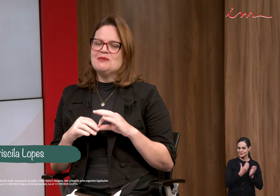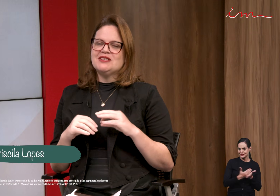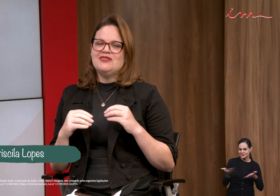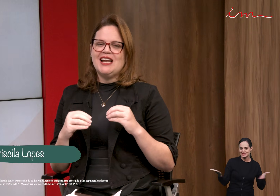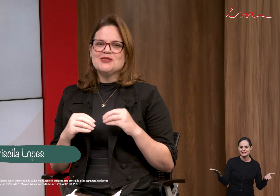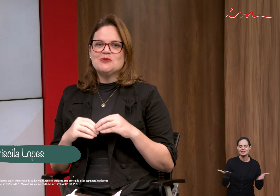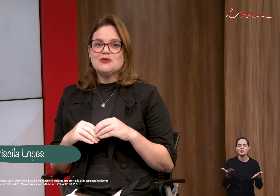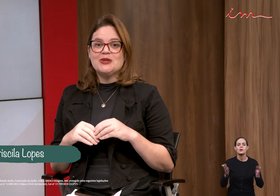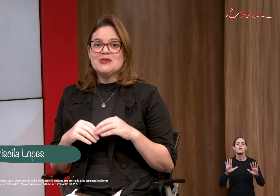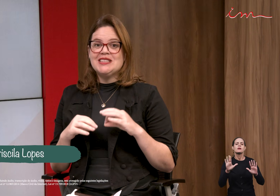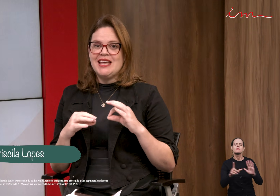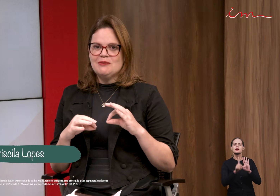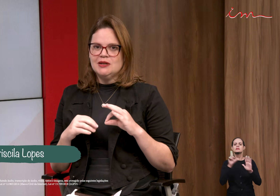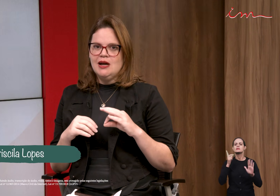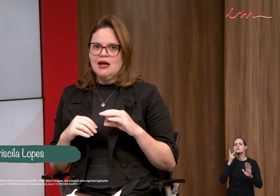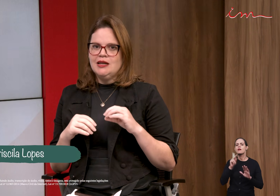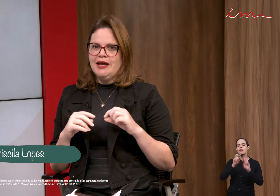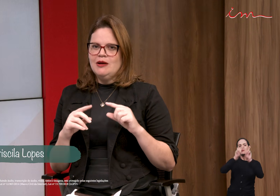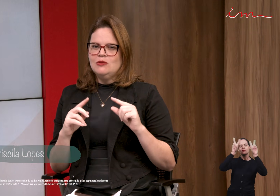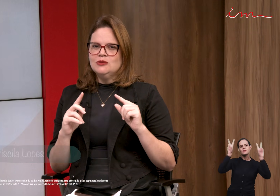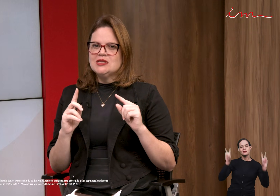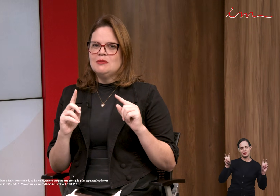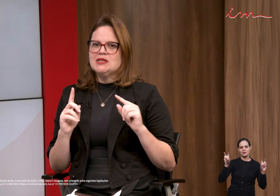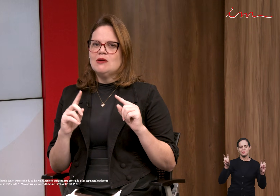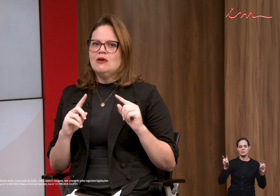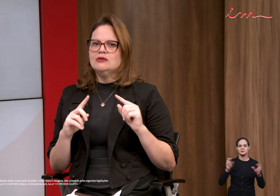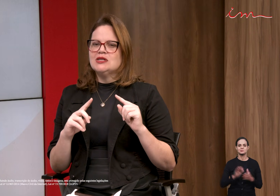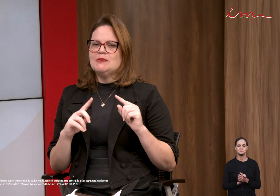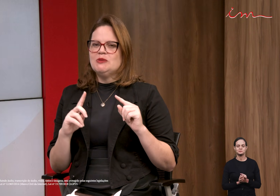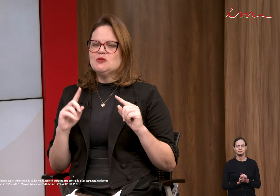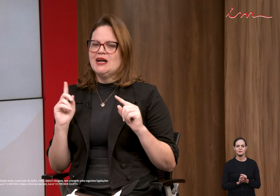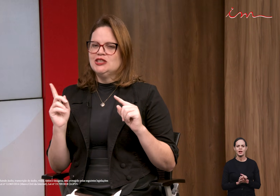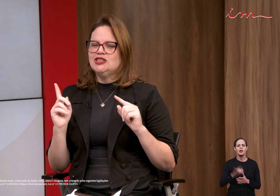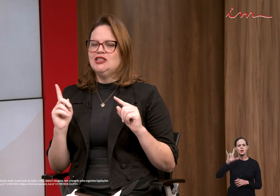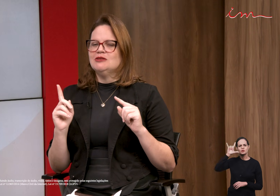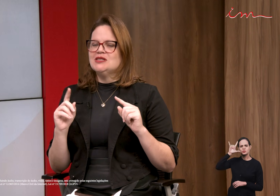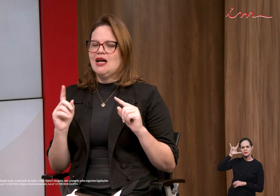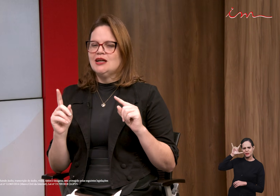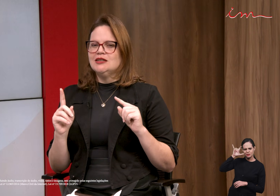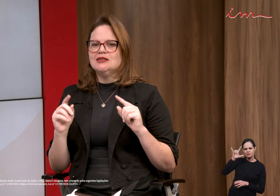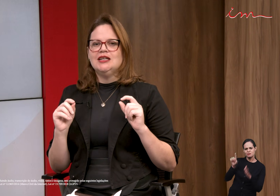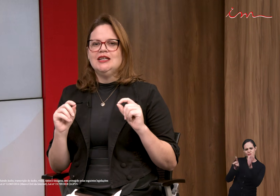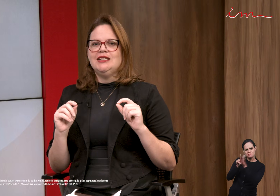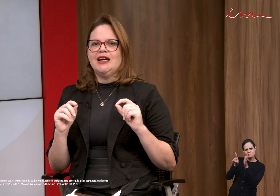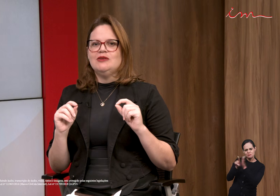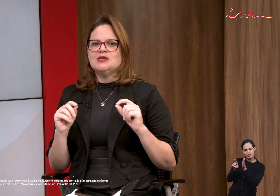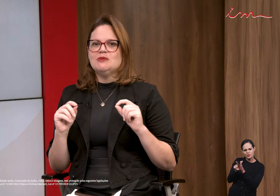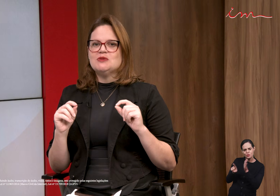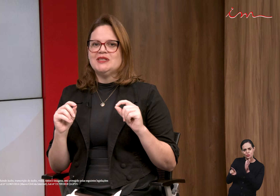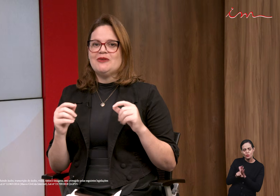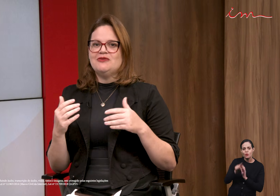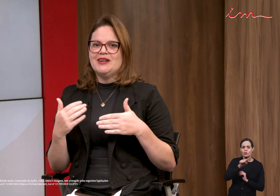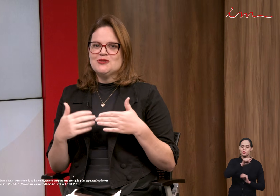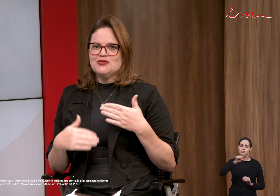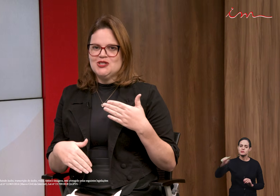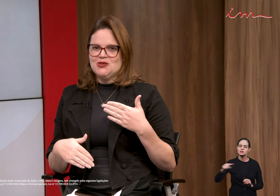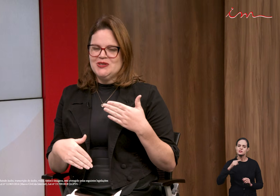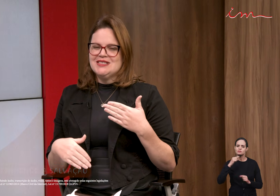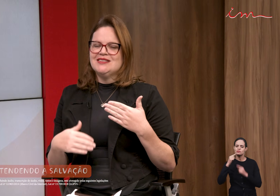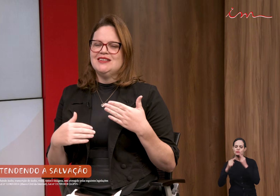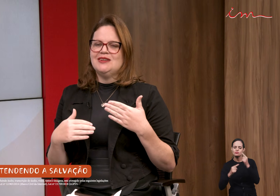nós começarmos a falar sobre o nosso tema, que é um dos temas a qual nós abrimos uma caixinha no Instagram, e aí os irmãos mandaram